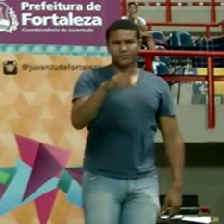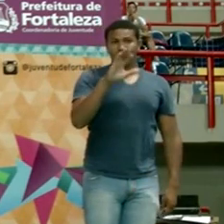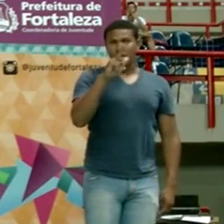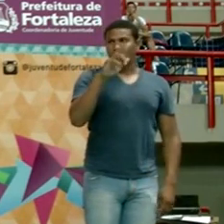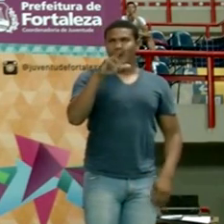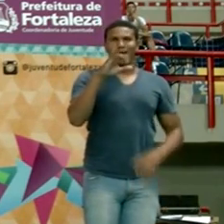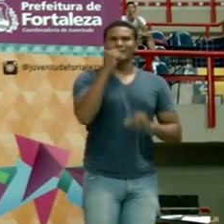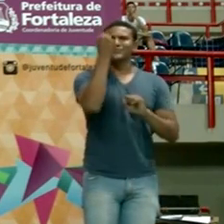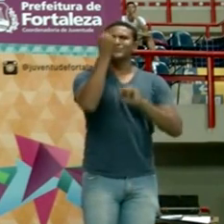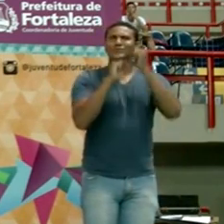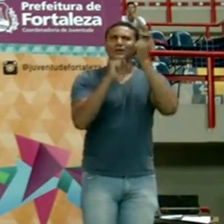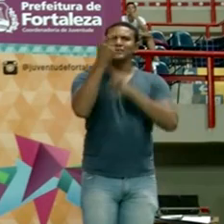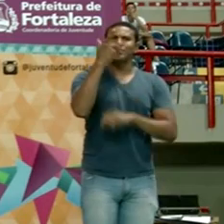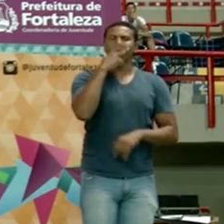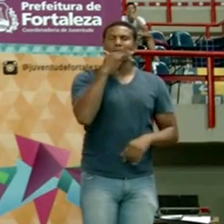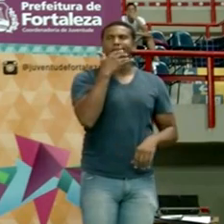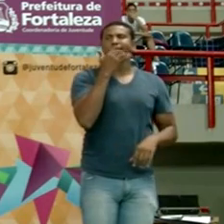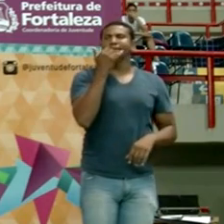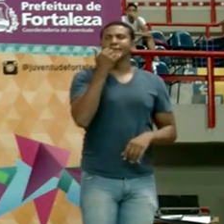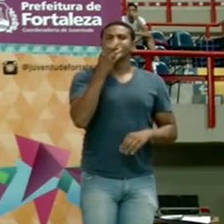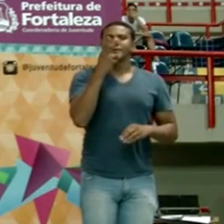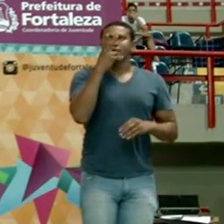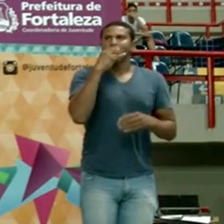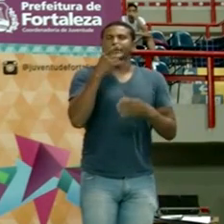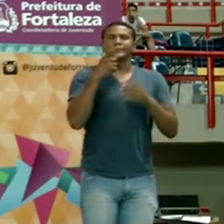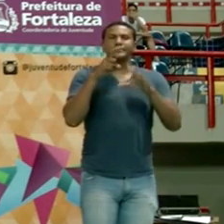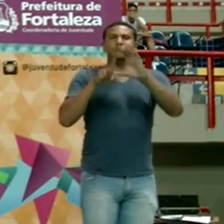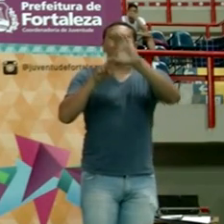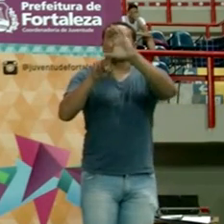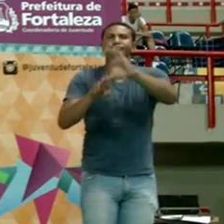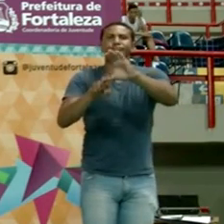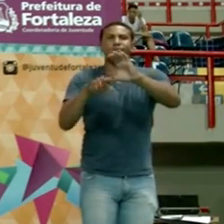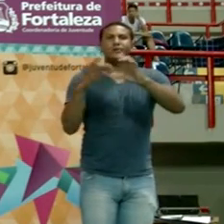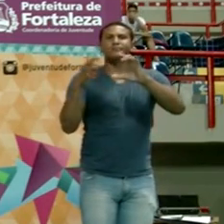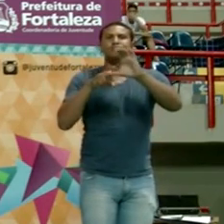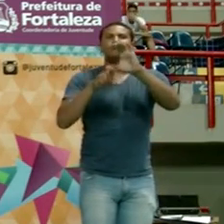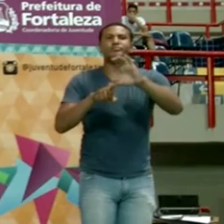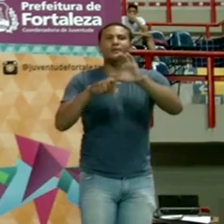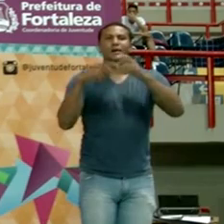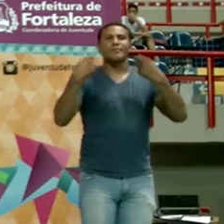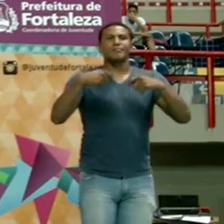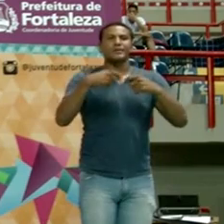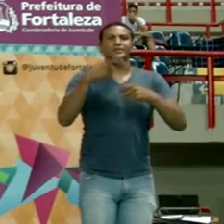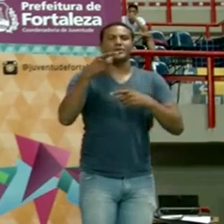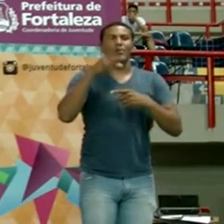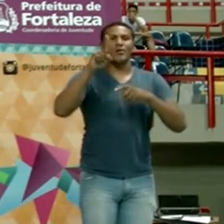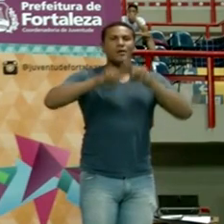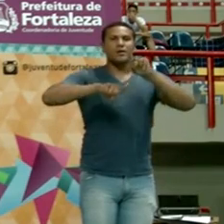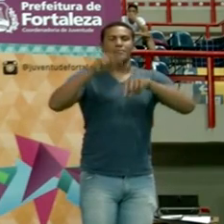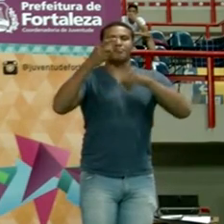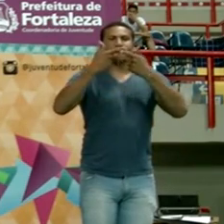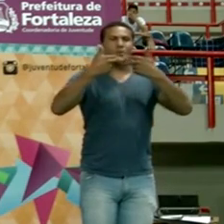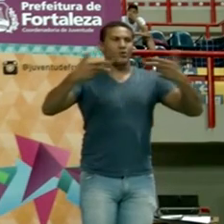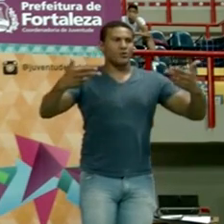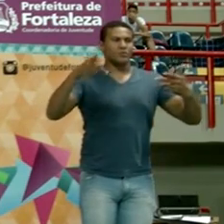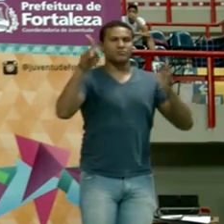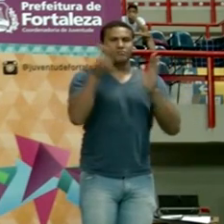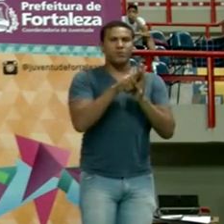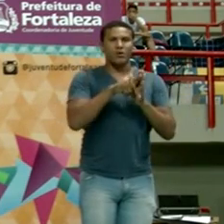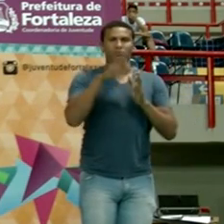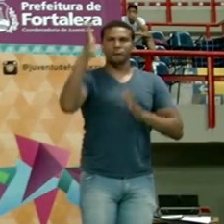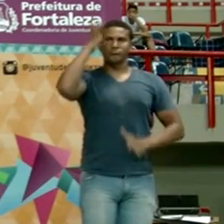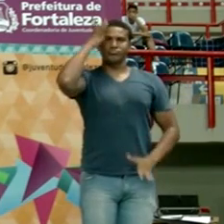uma industrialização dependente. Nós ainda dependemos daqueles produtos industriais